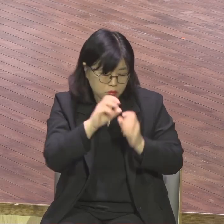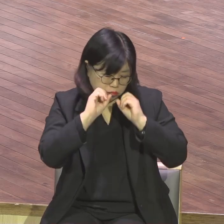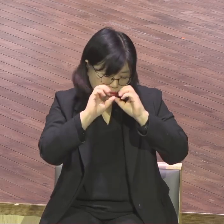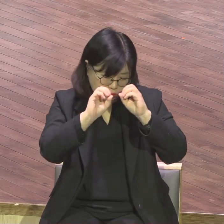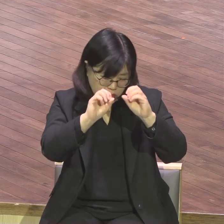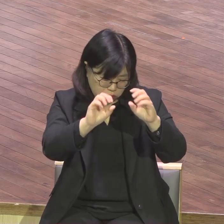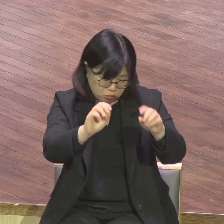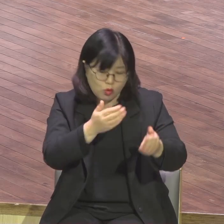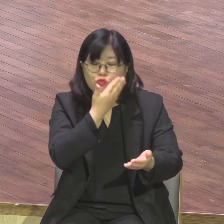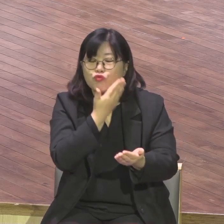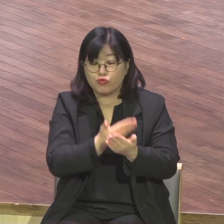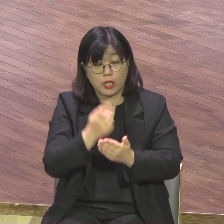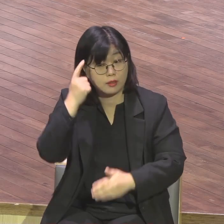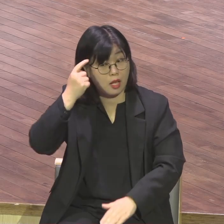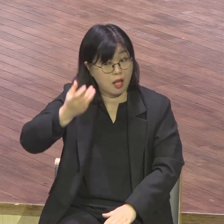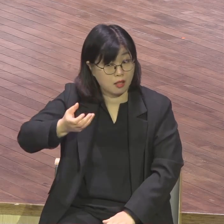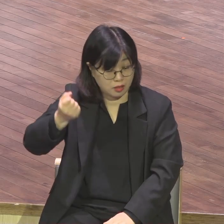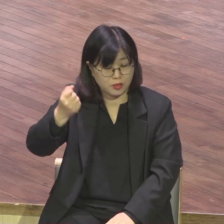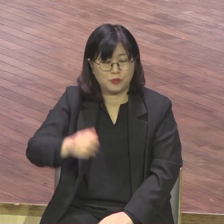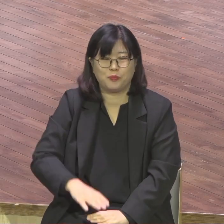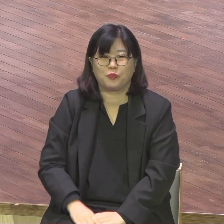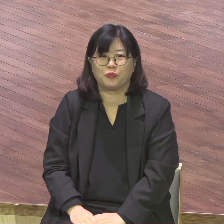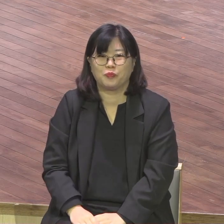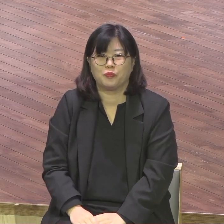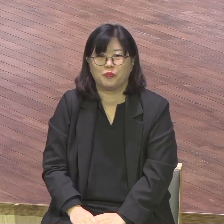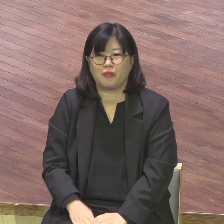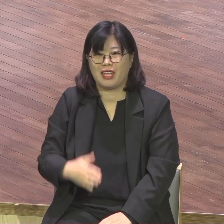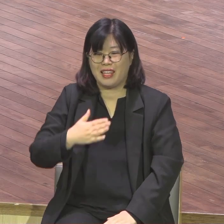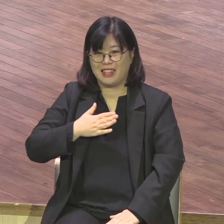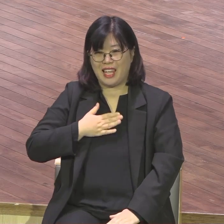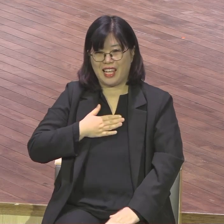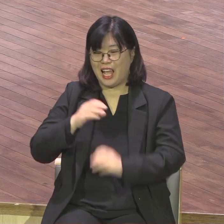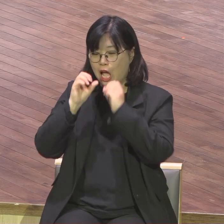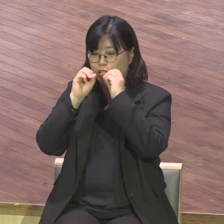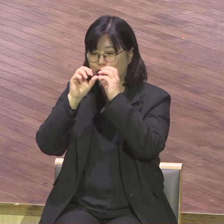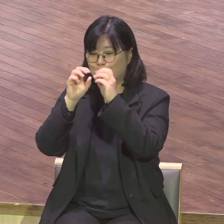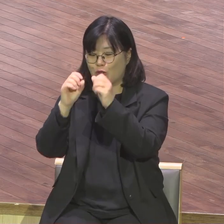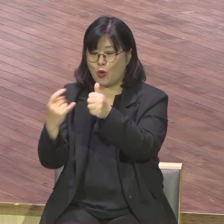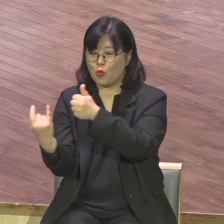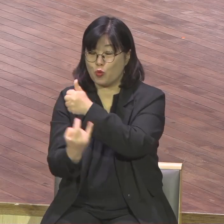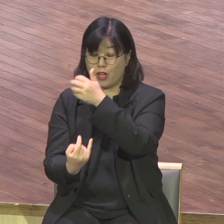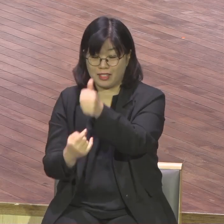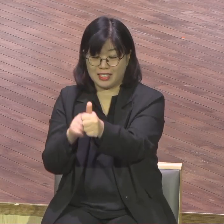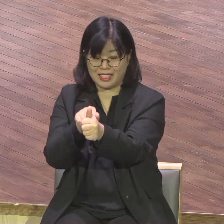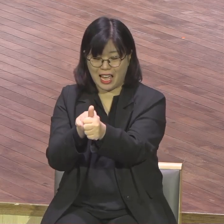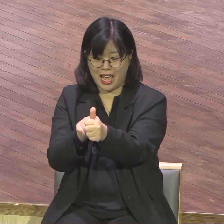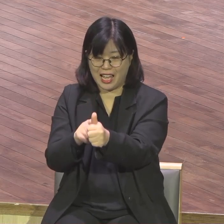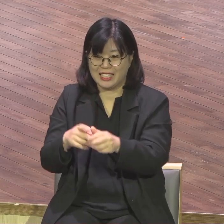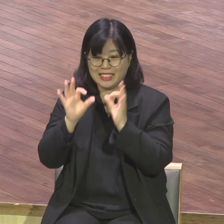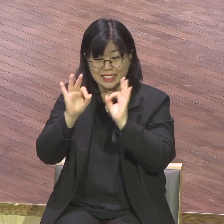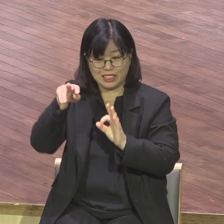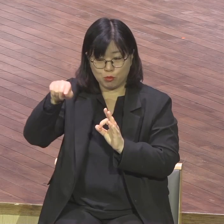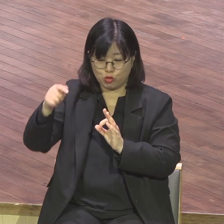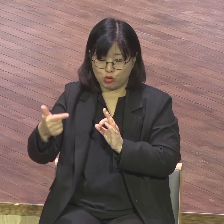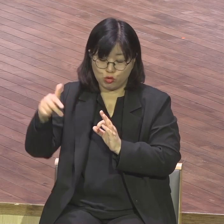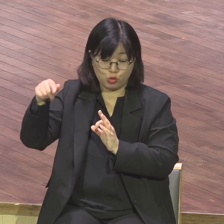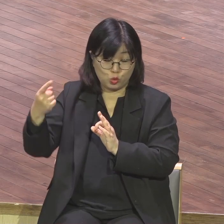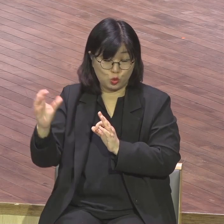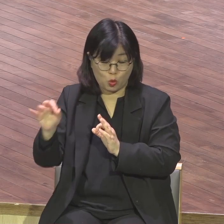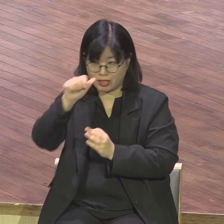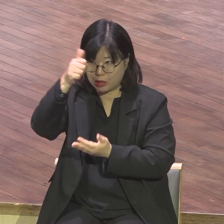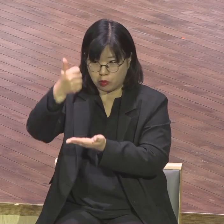장로님에게 많은 미션을 주었습니다. 지리서를 다 내라. 모든